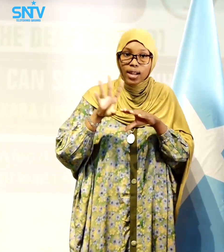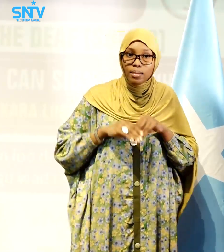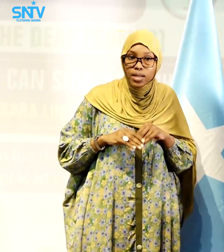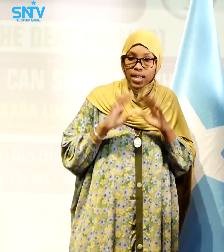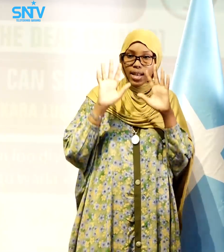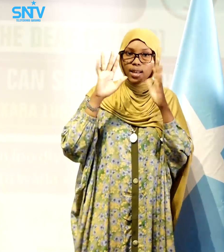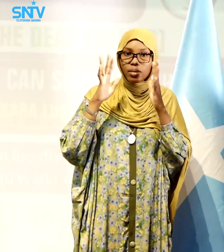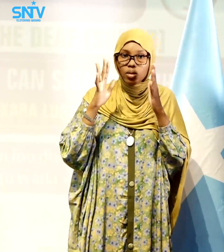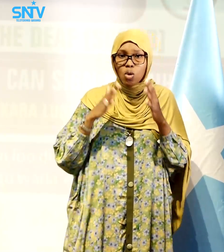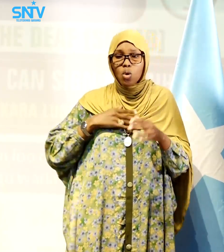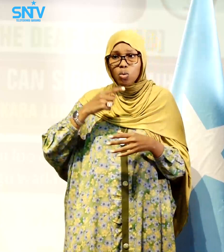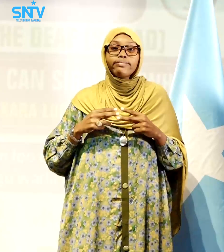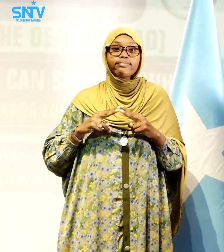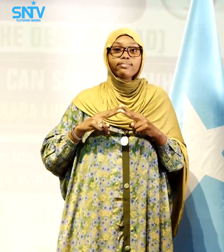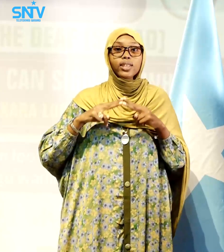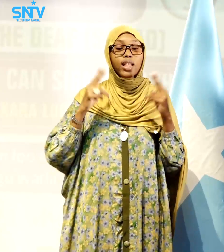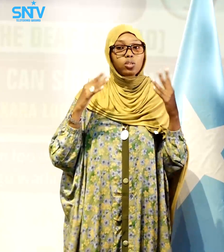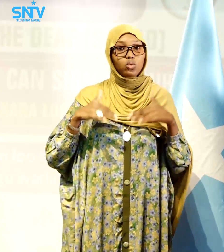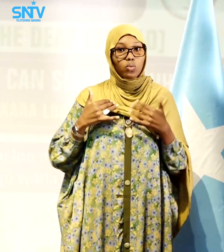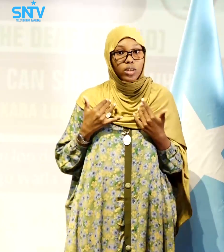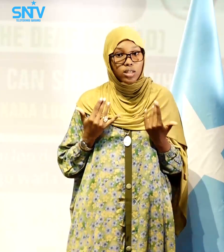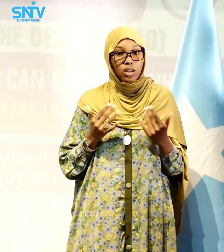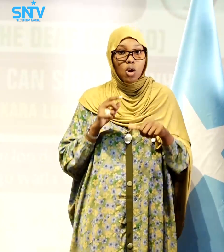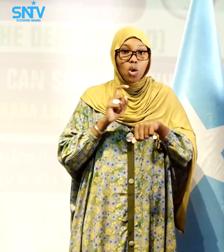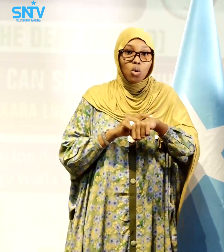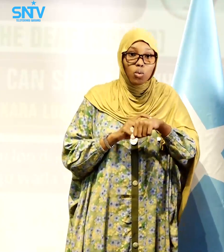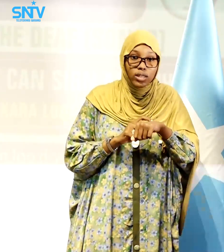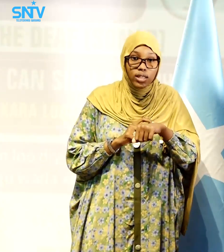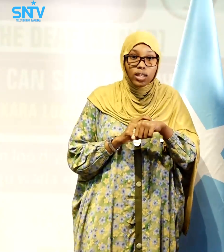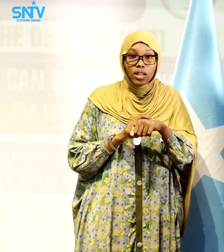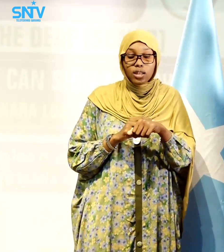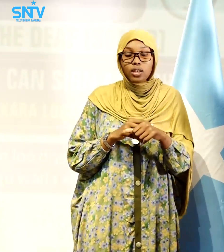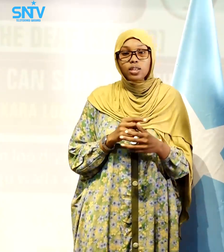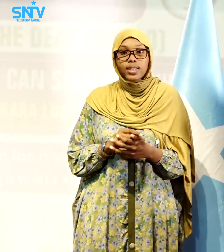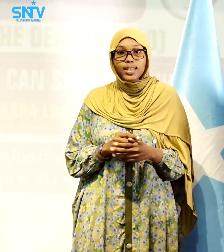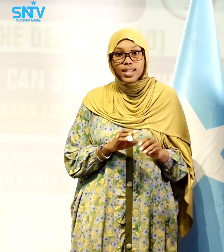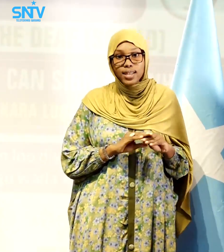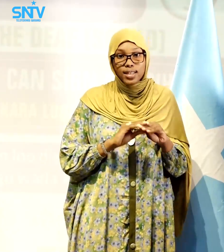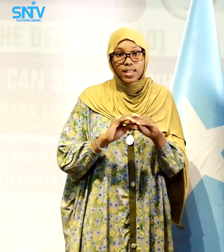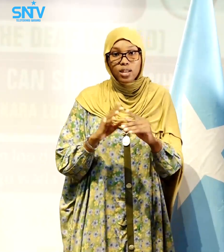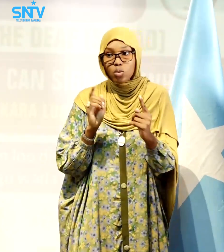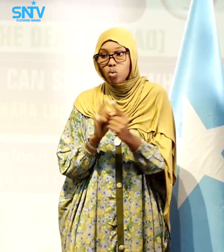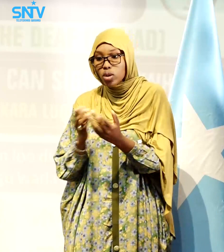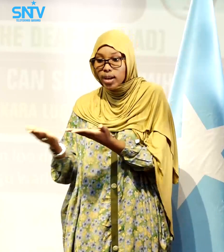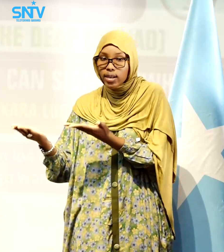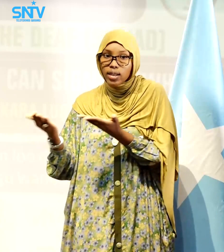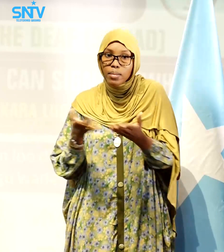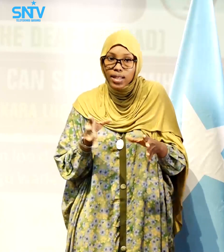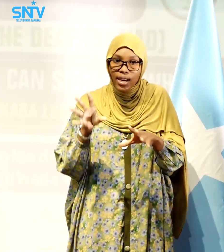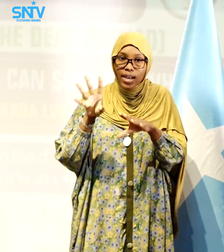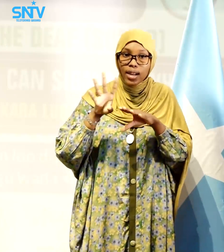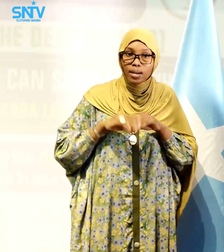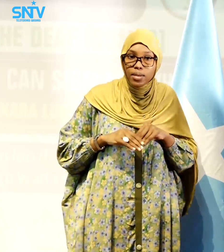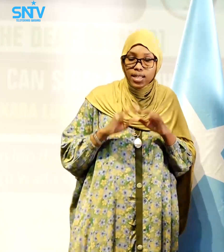xuska toddobaadka dhagoolayaasha adduunka in waqtigiina aad noo hurteen oo aad noo imaadeen oo aad la